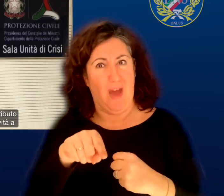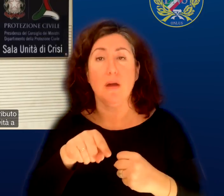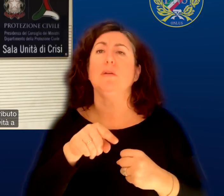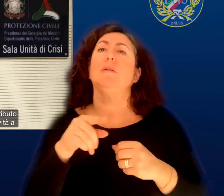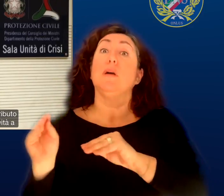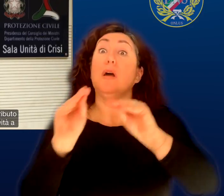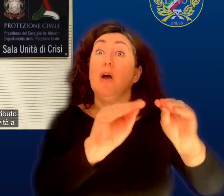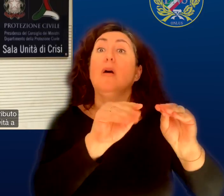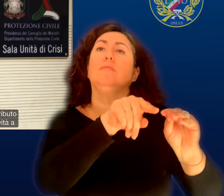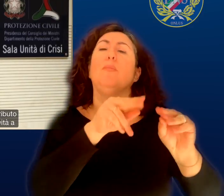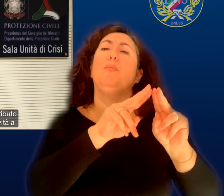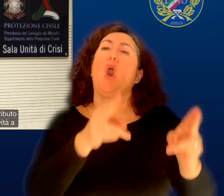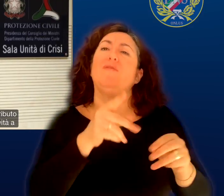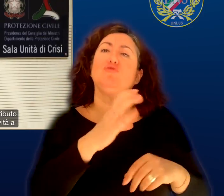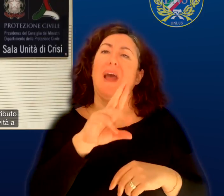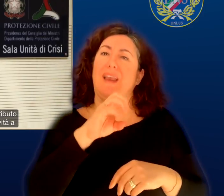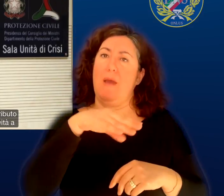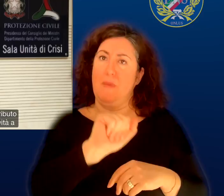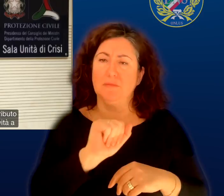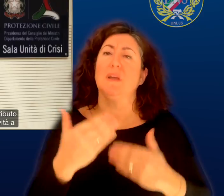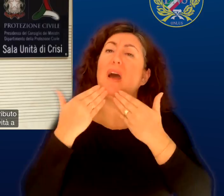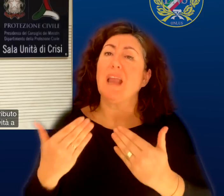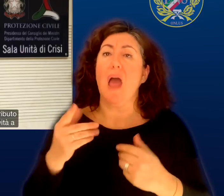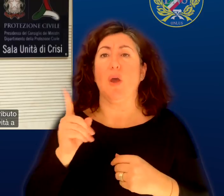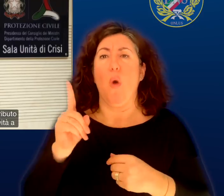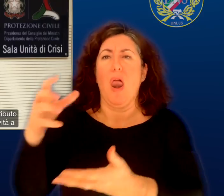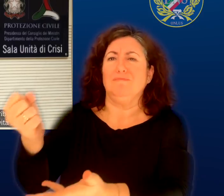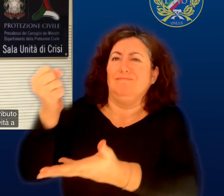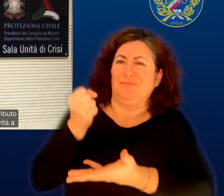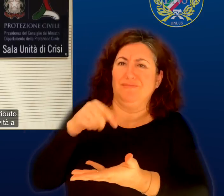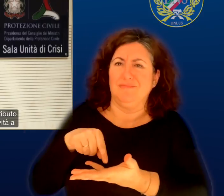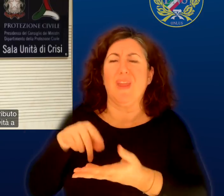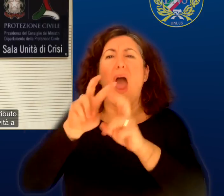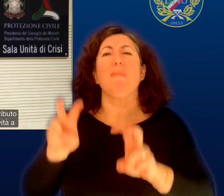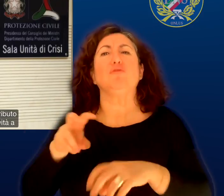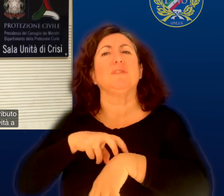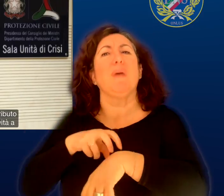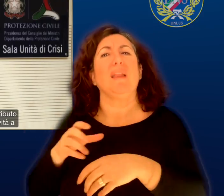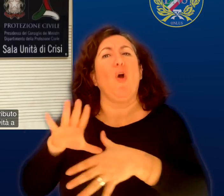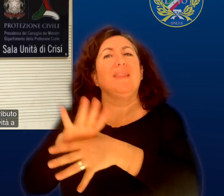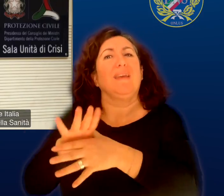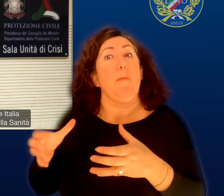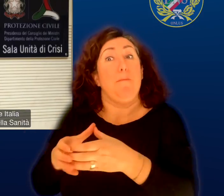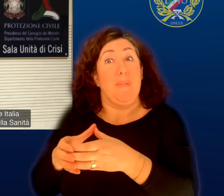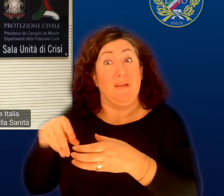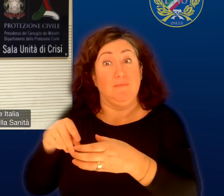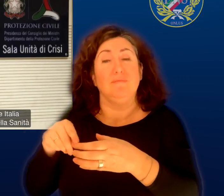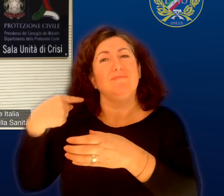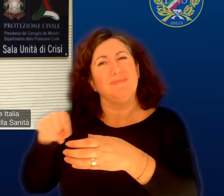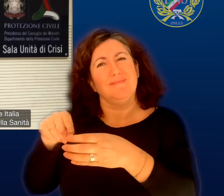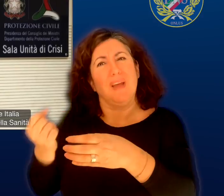Questo lo abbiamo fatto grazie al contributo dell'Emergency Medical Team, un'attività a